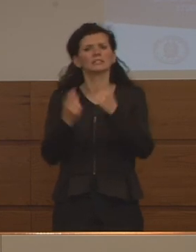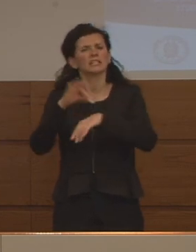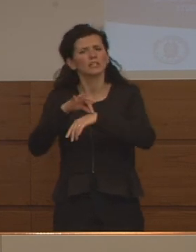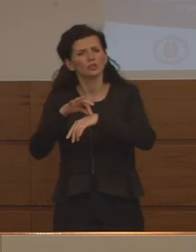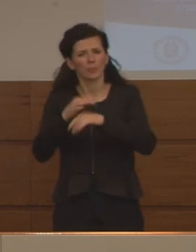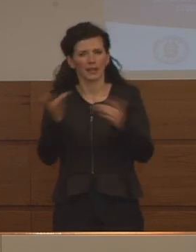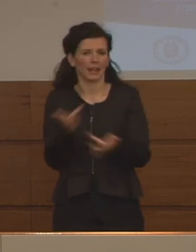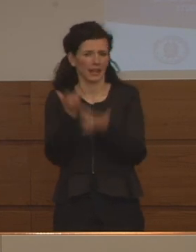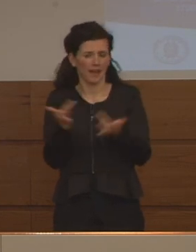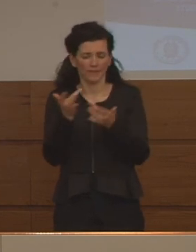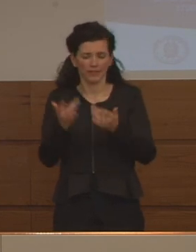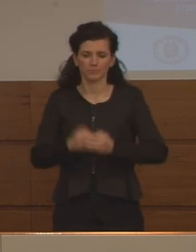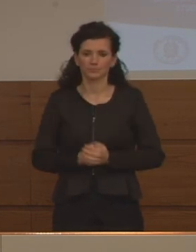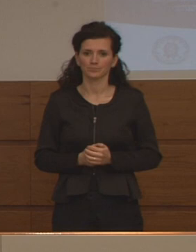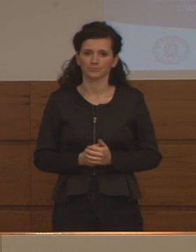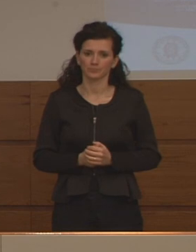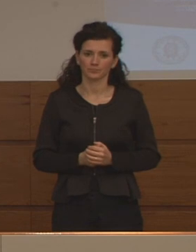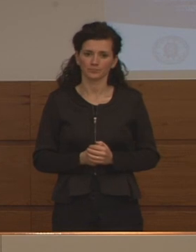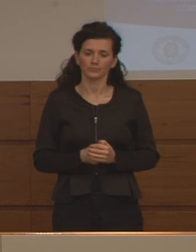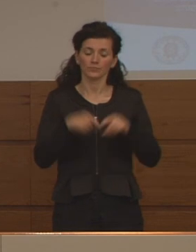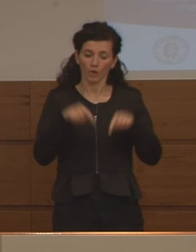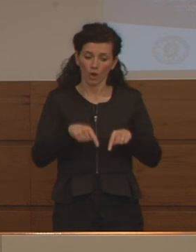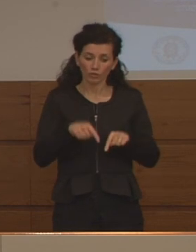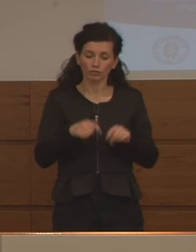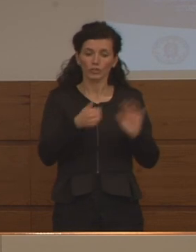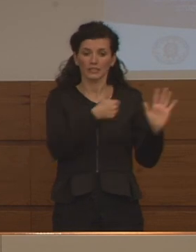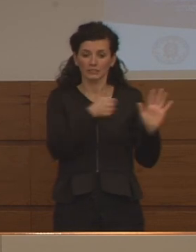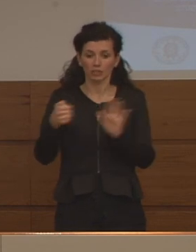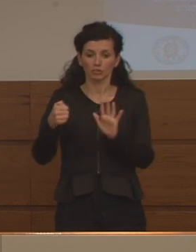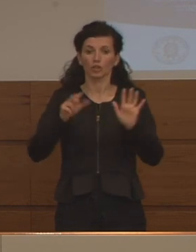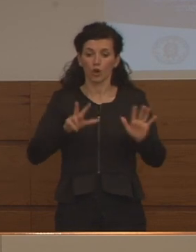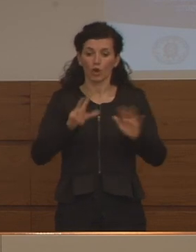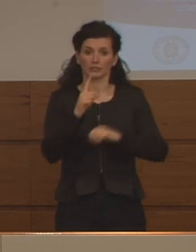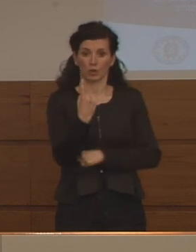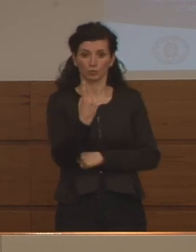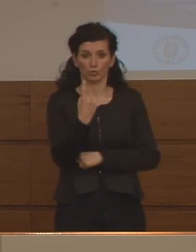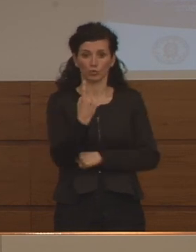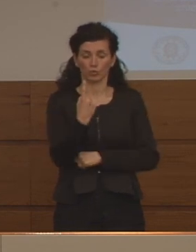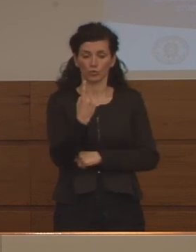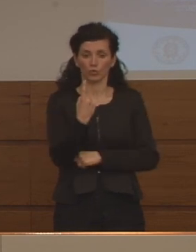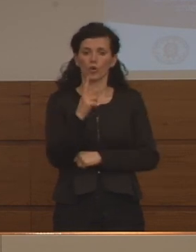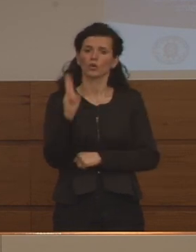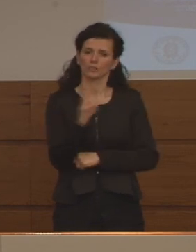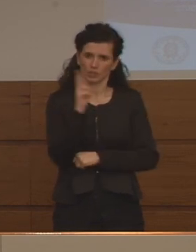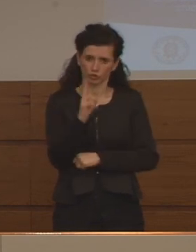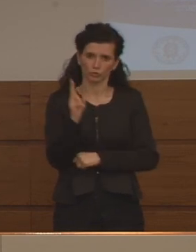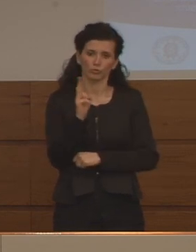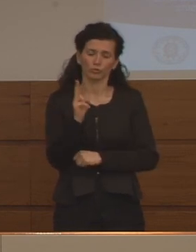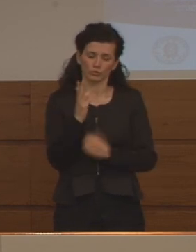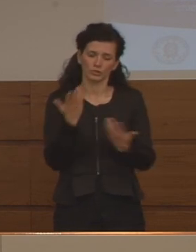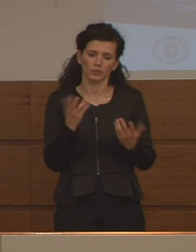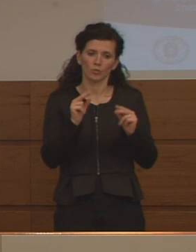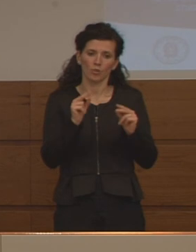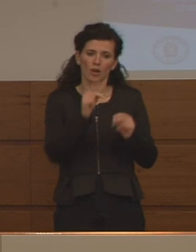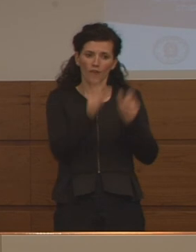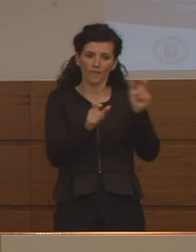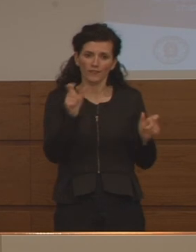purtroppo oggi registriamo 681 nuovi deceduti ma questo valore